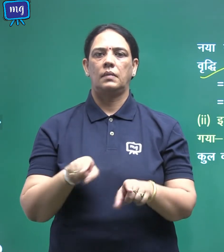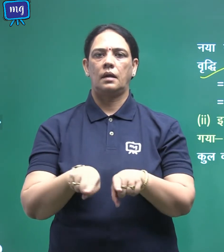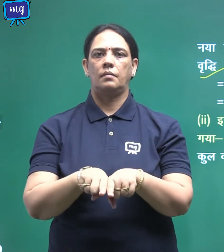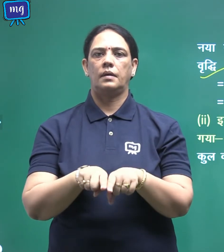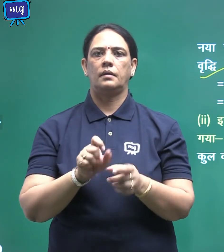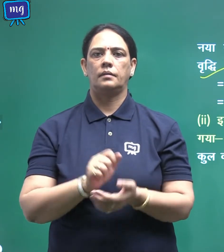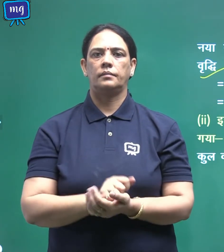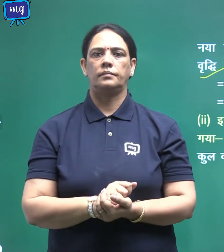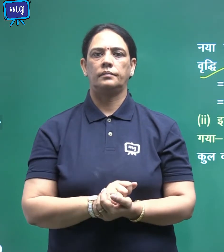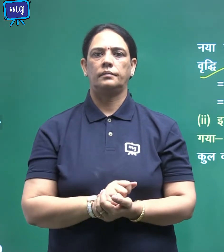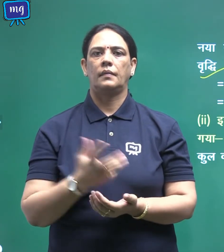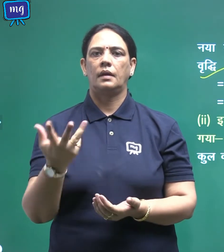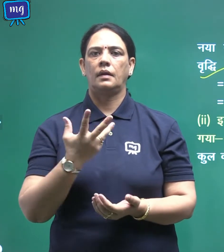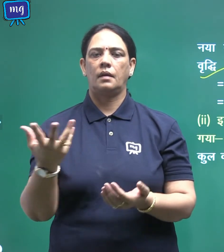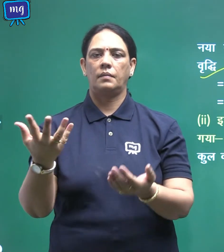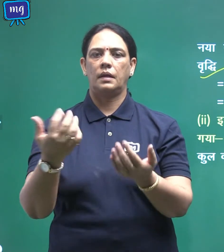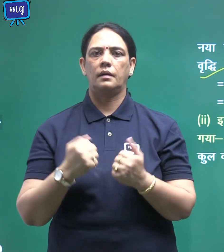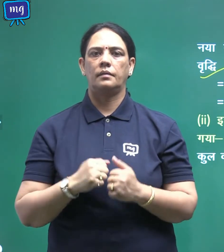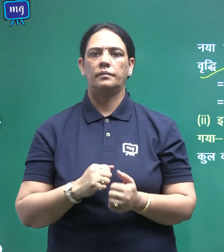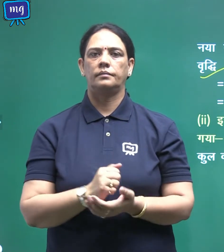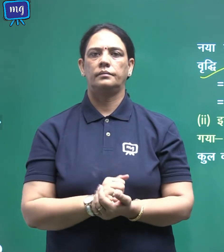बराबर क्या मिला